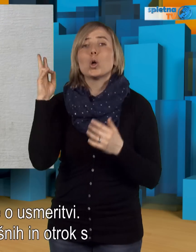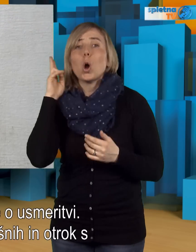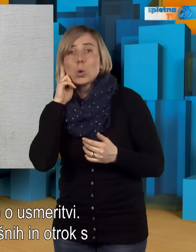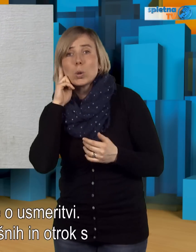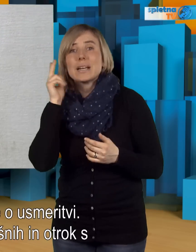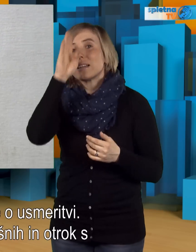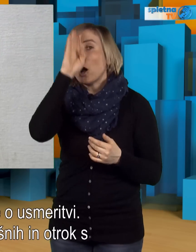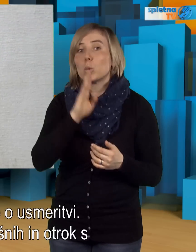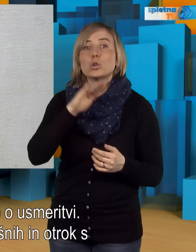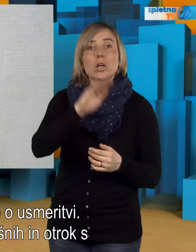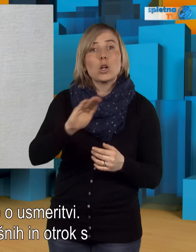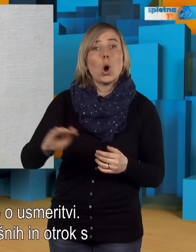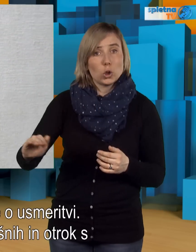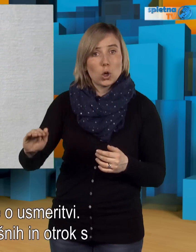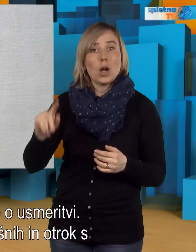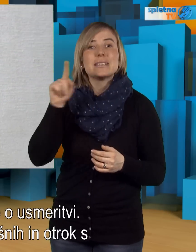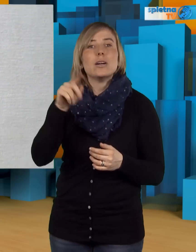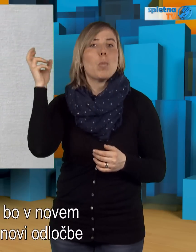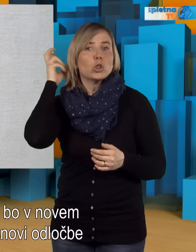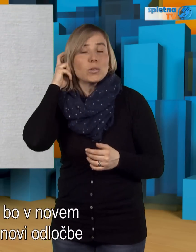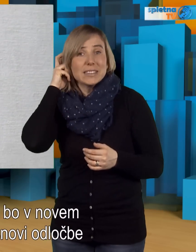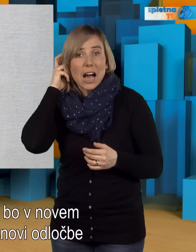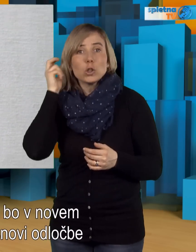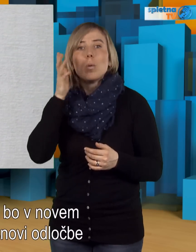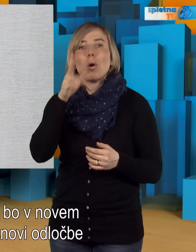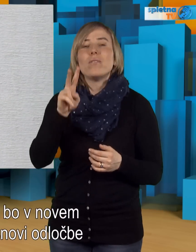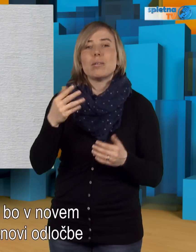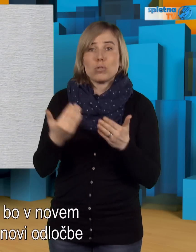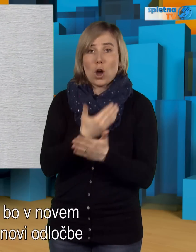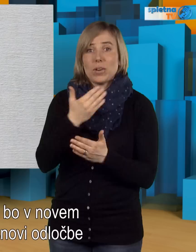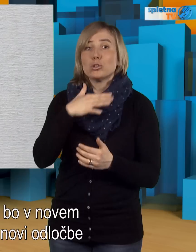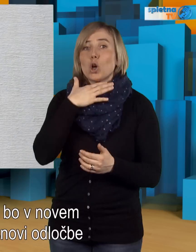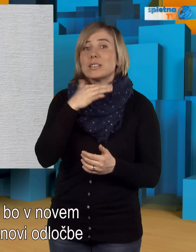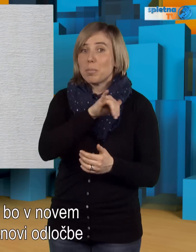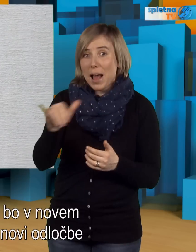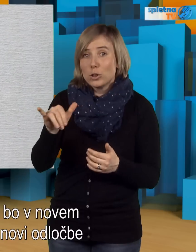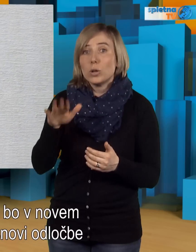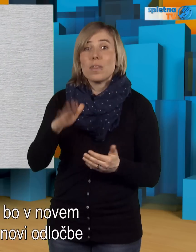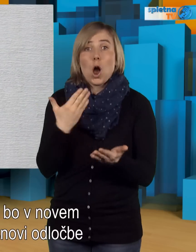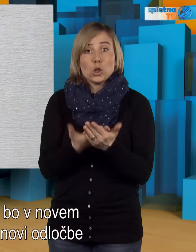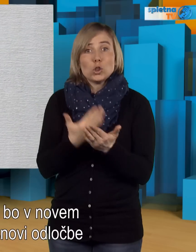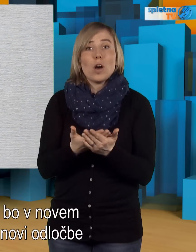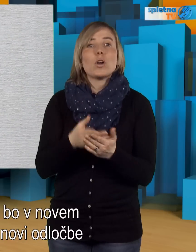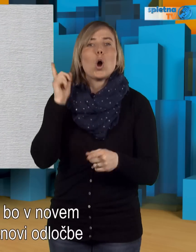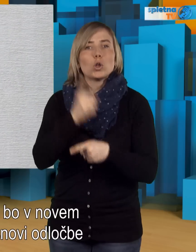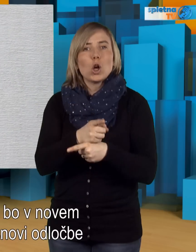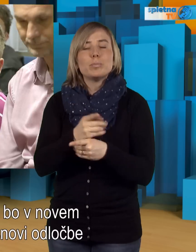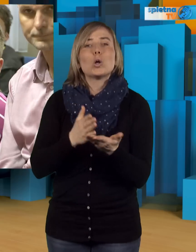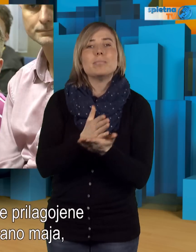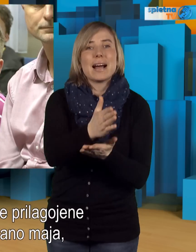Koliko gluhih, naglušnih in otrok s polžjevim vsadkom bo v novem šolskem letu na osnovi odločbe usmerjenih v njihove